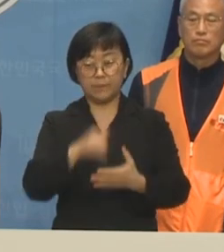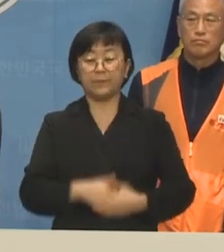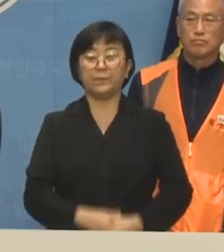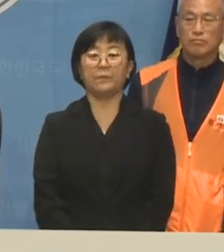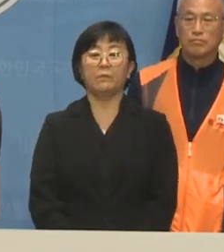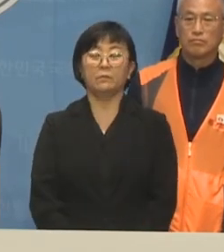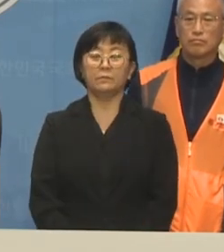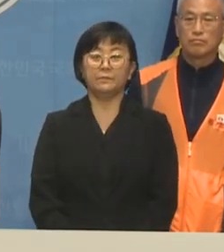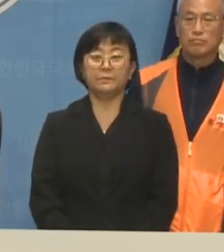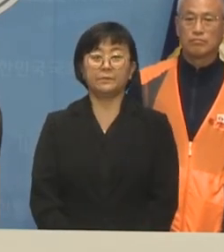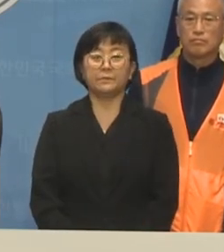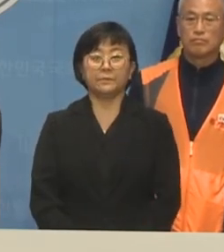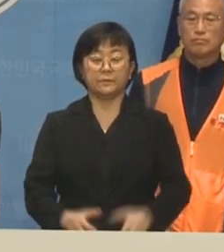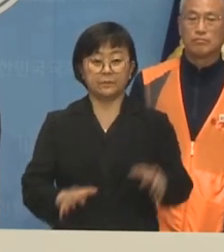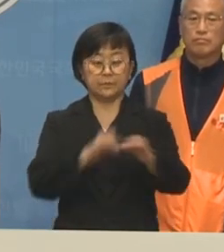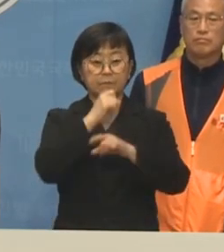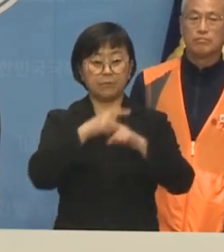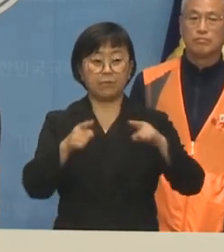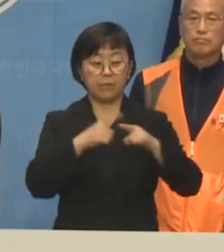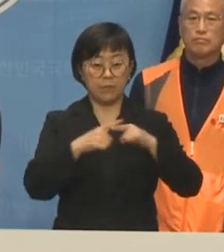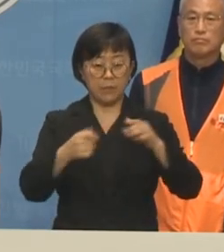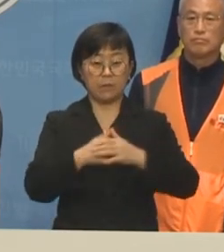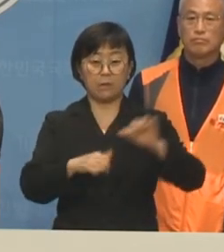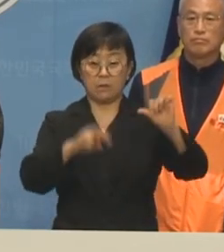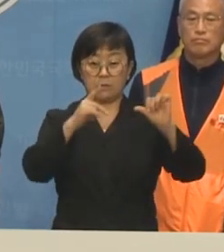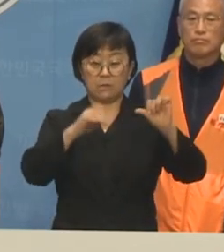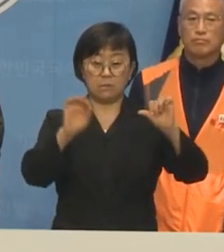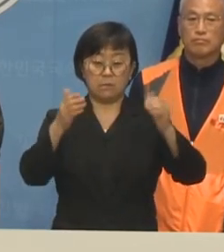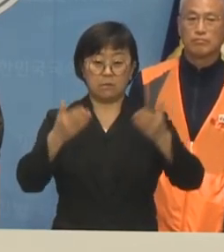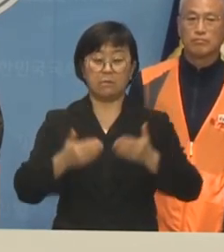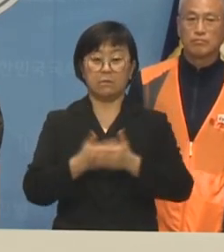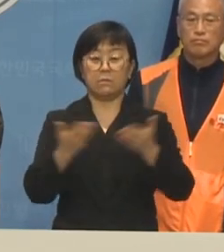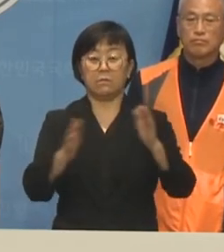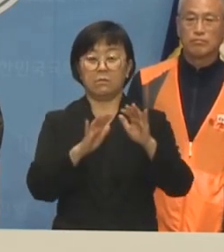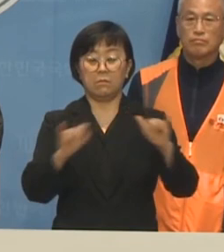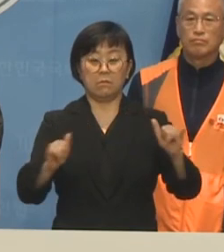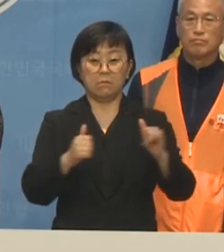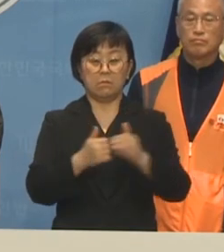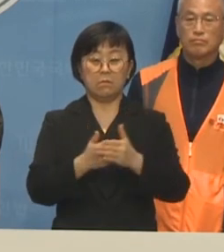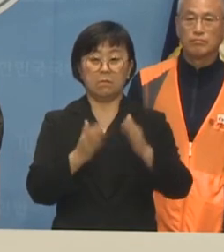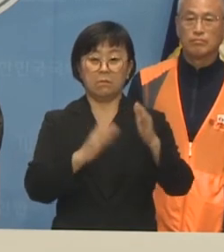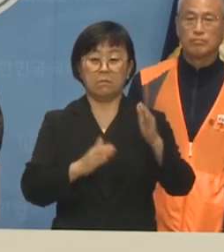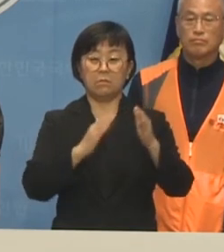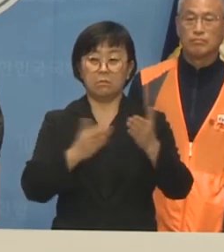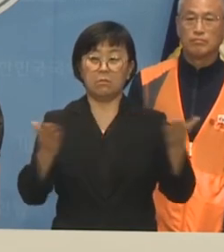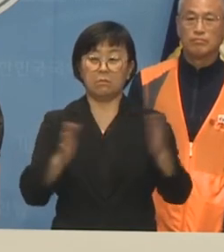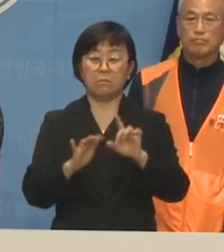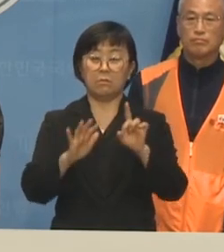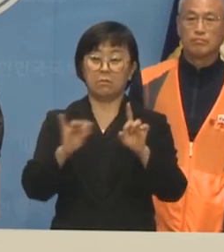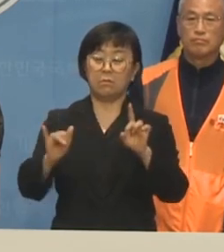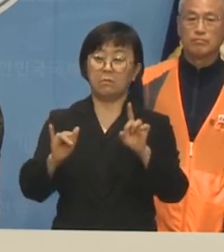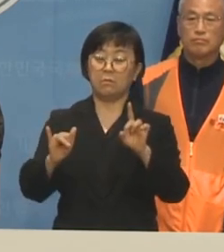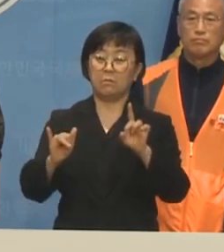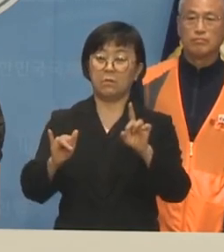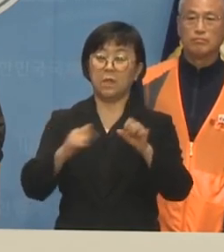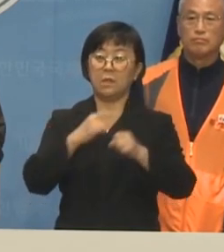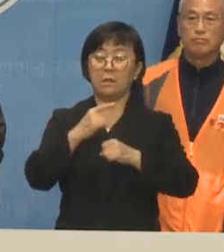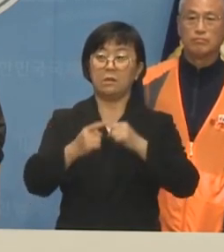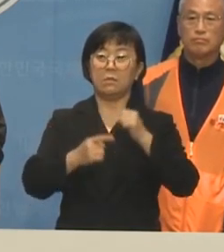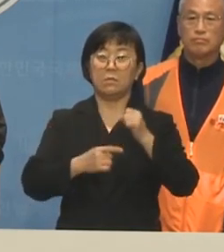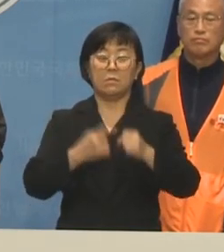있습니다. 경영평가 A등급을 받을 경우에 직원들 정직원 이런 1인당 연간 1,000만 원